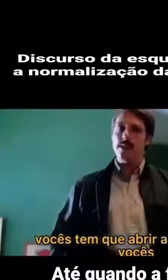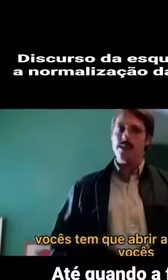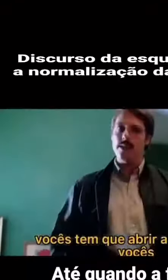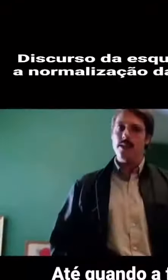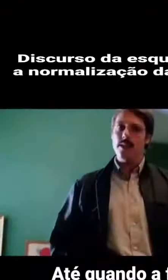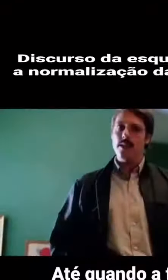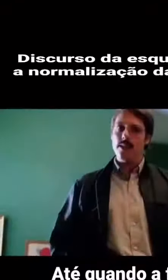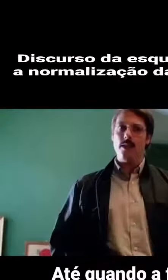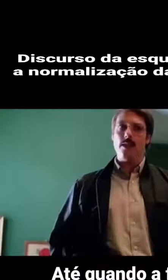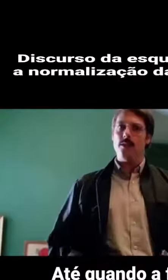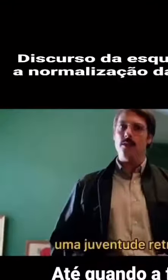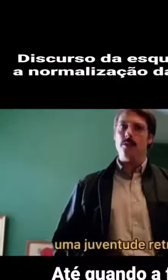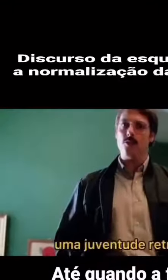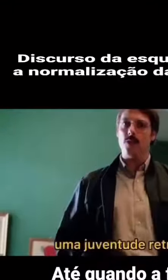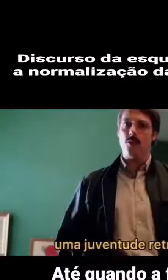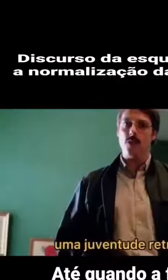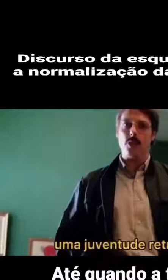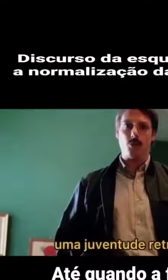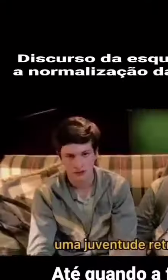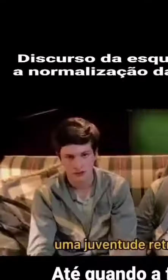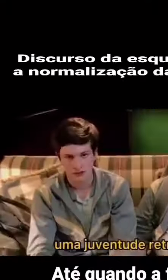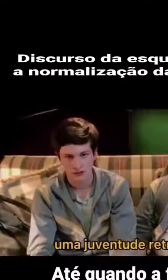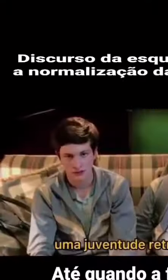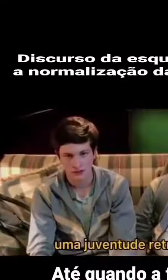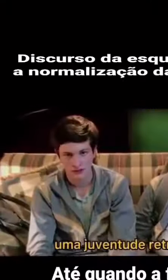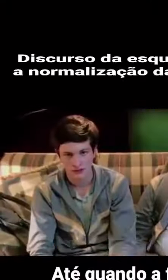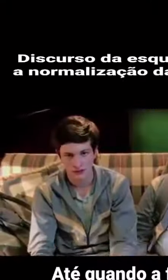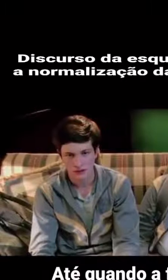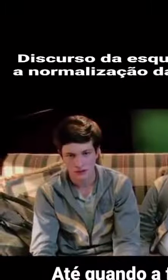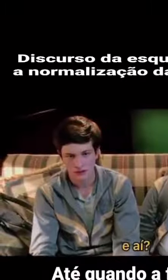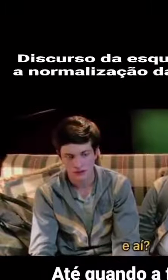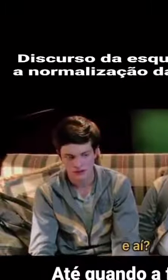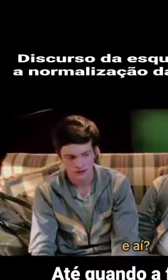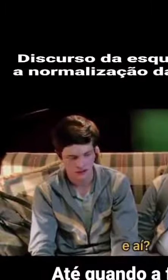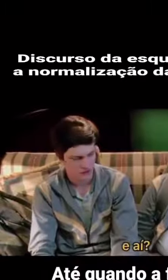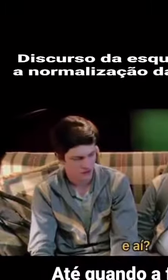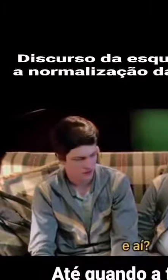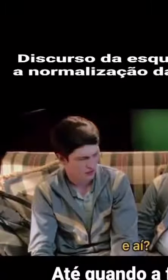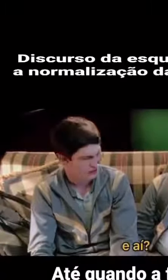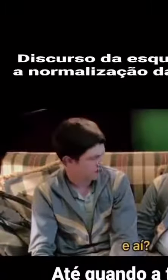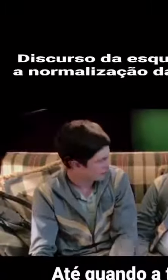de vocês. É, uma juventude retrógrada. E aí?